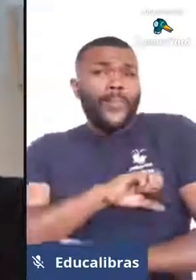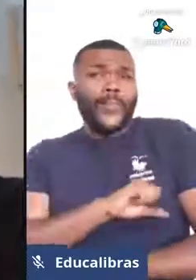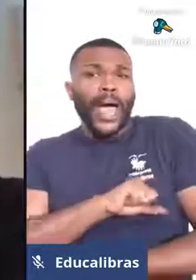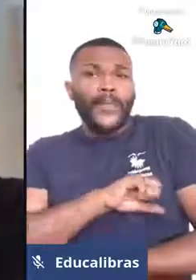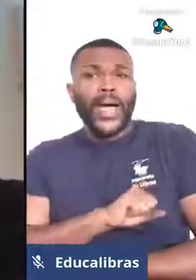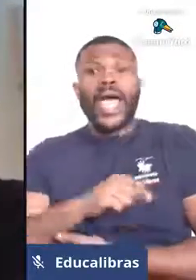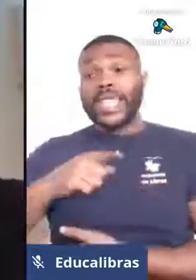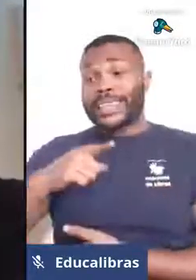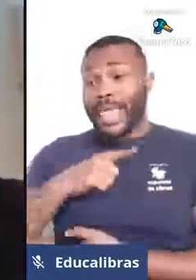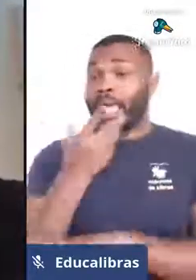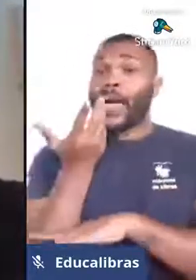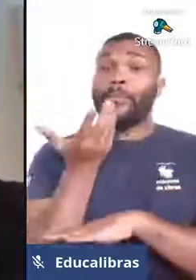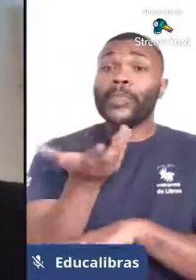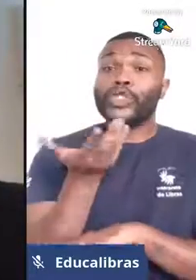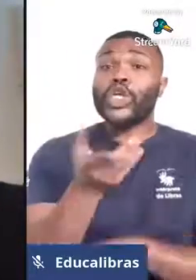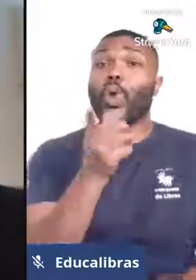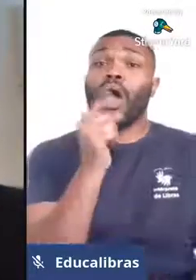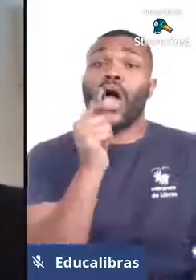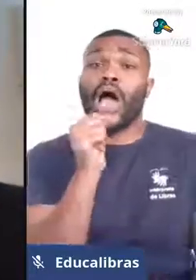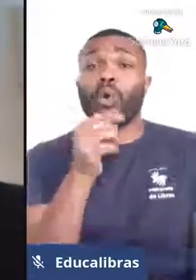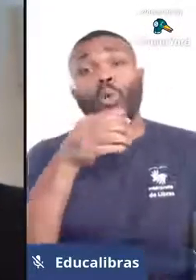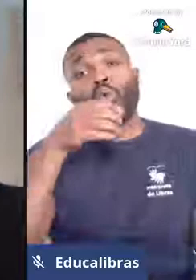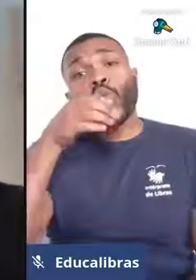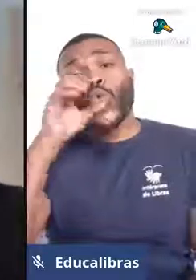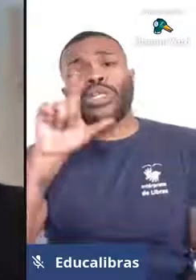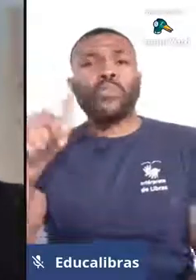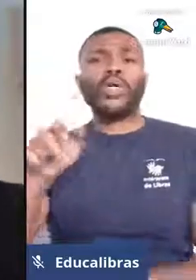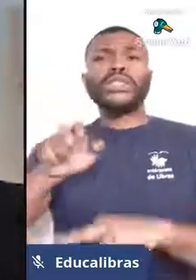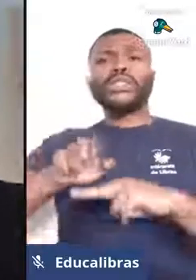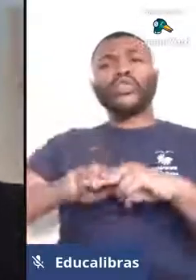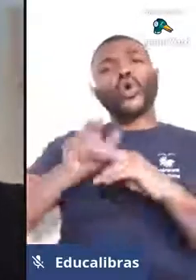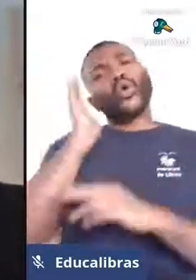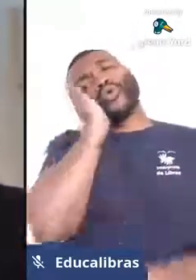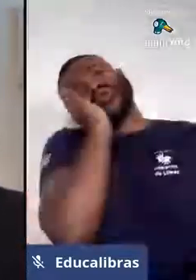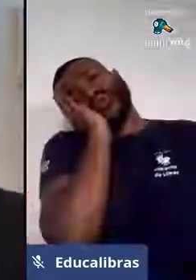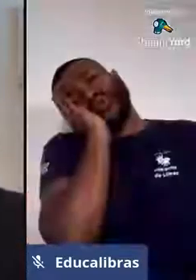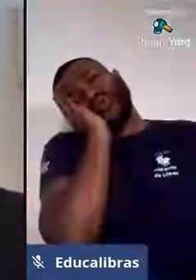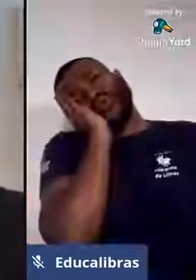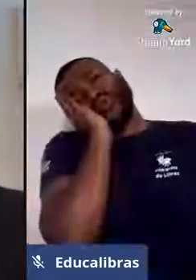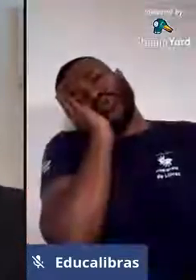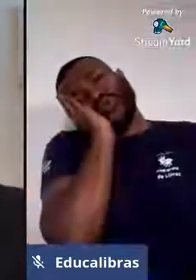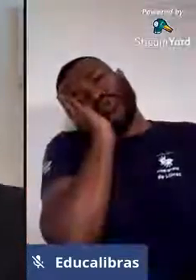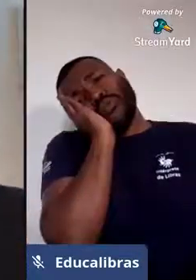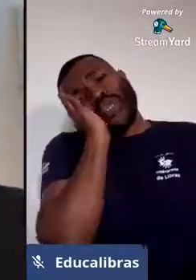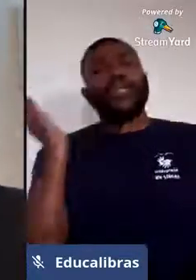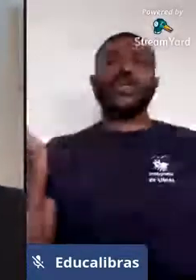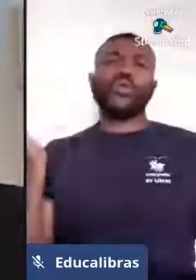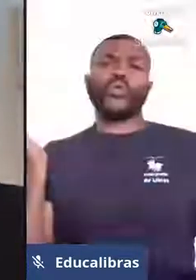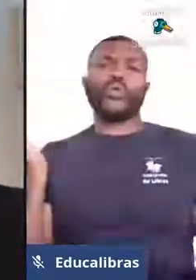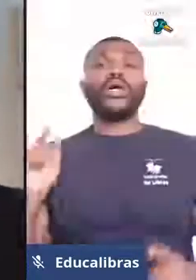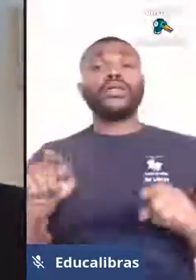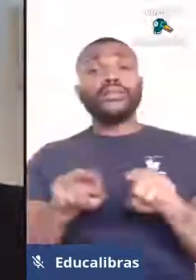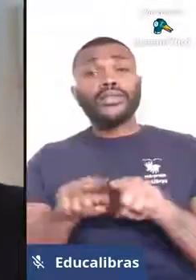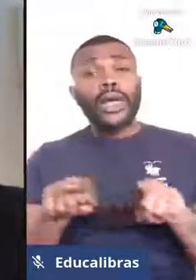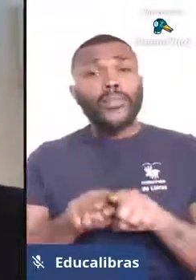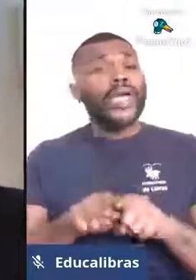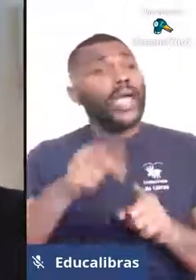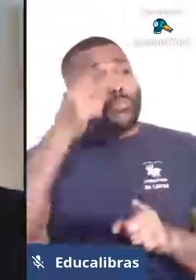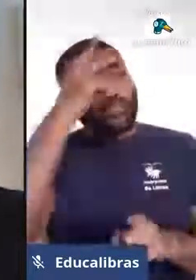acabou sentando numa poltrona e dormiu, e um crítico